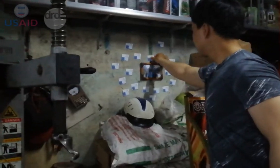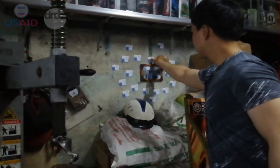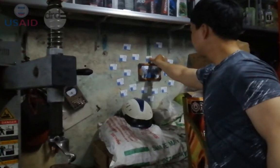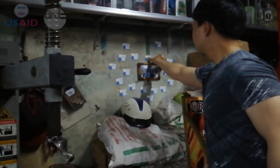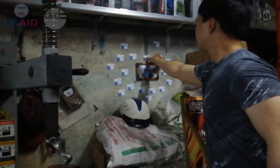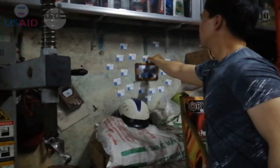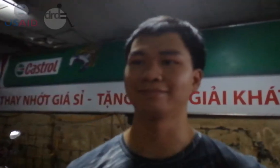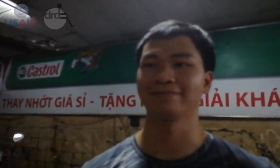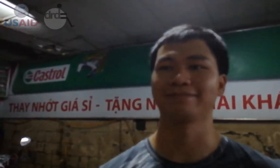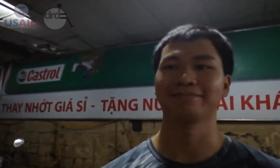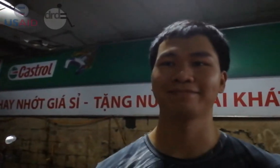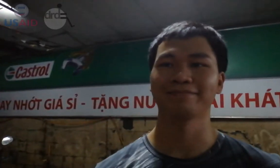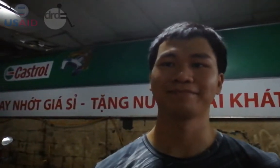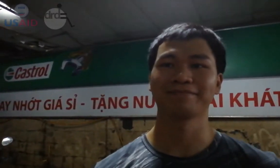mắt